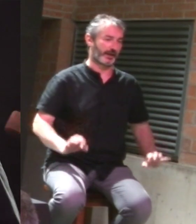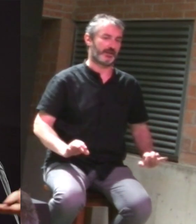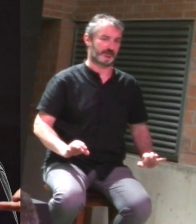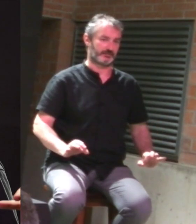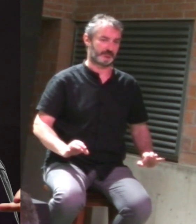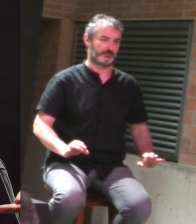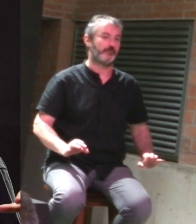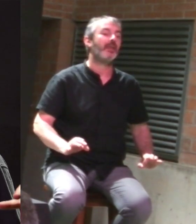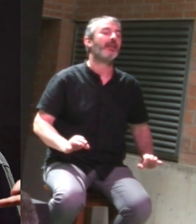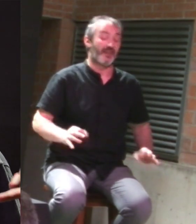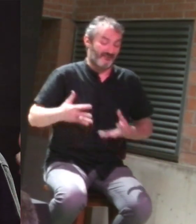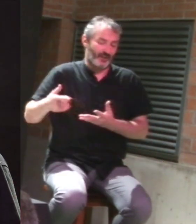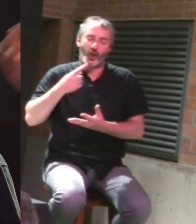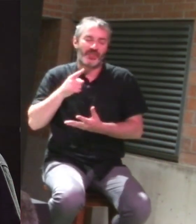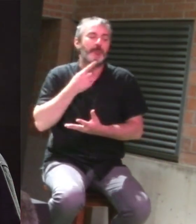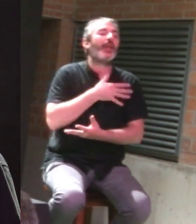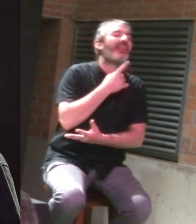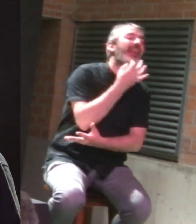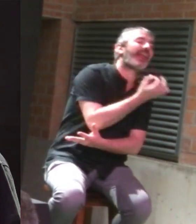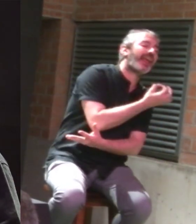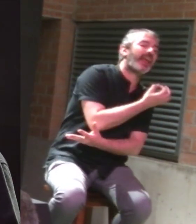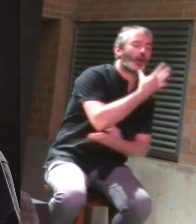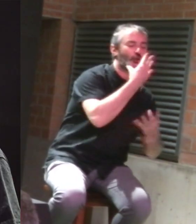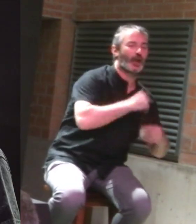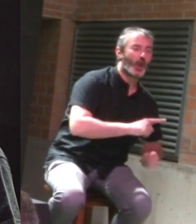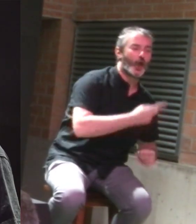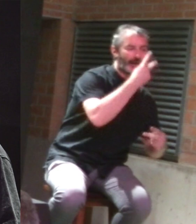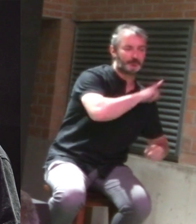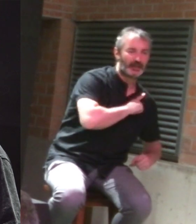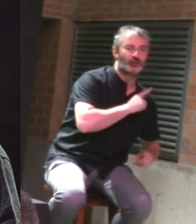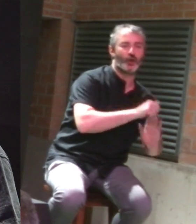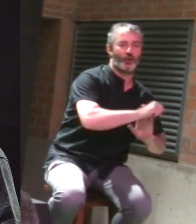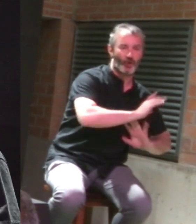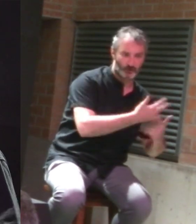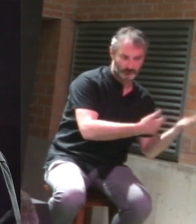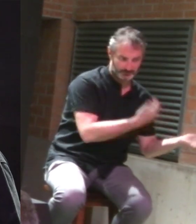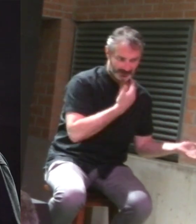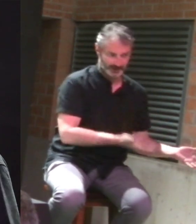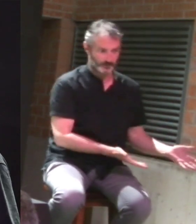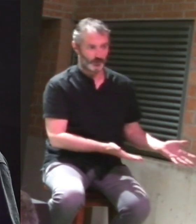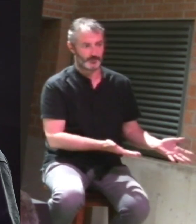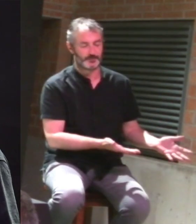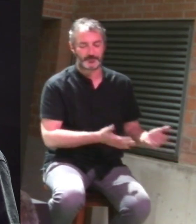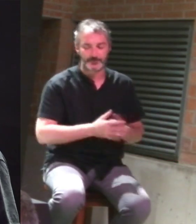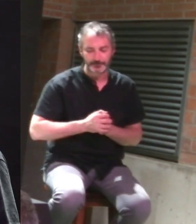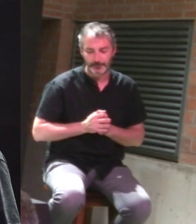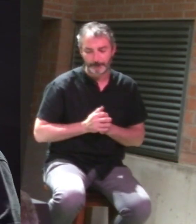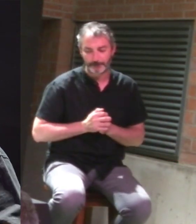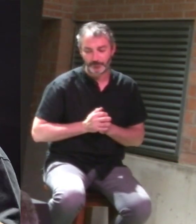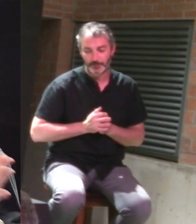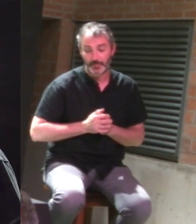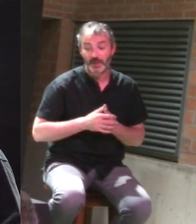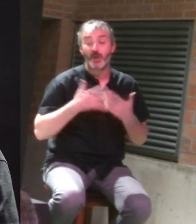tan denostado en las fábricas y en los talleres. Bien, la campaña de propaganda a favor de la organización de las mujeres del arte